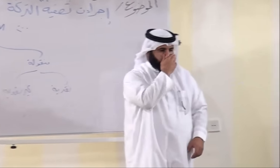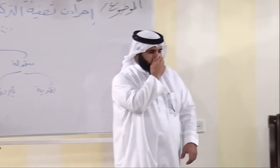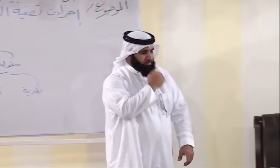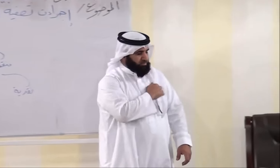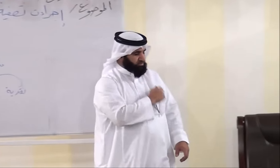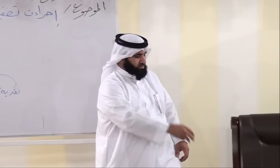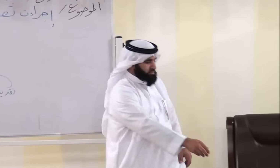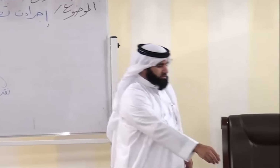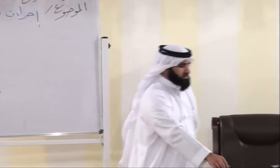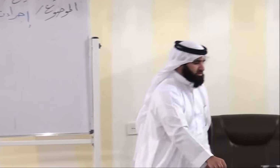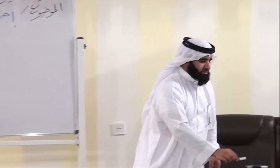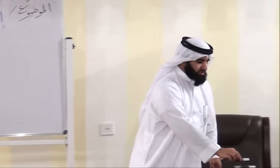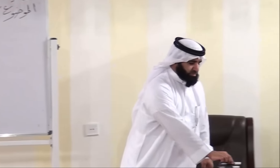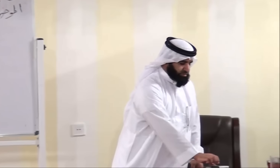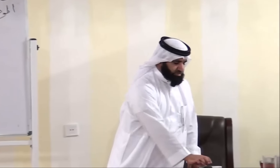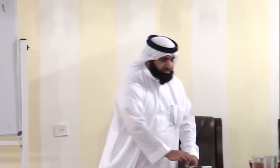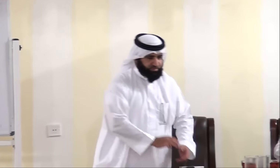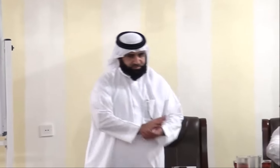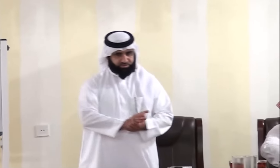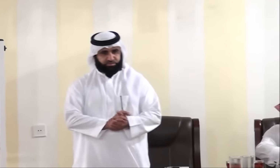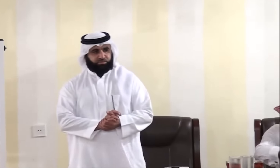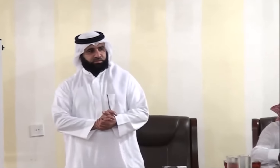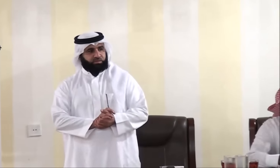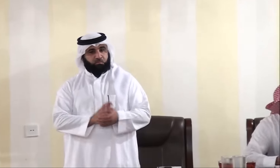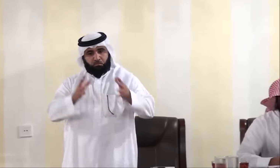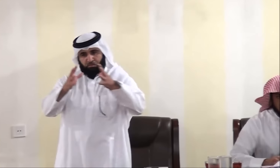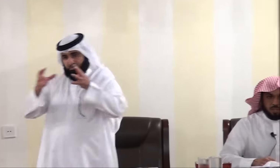لما نكون أمام هذه التركة